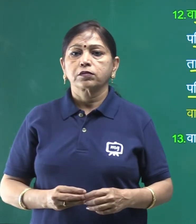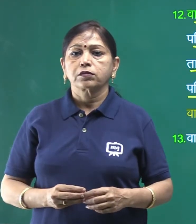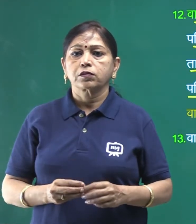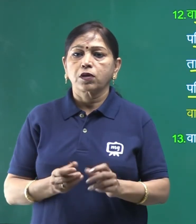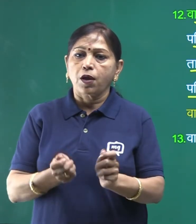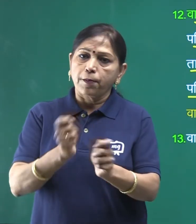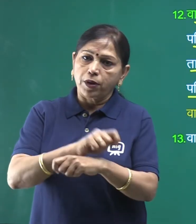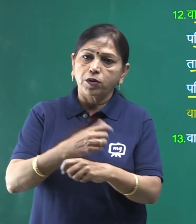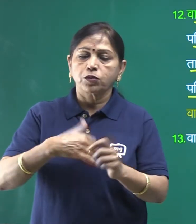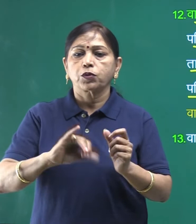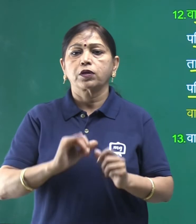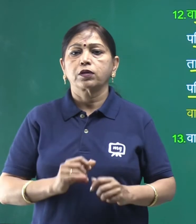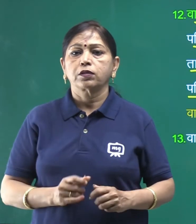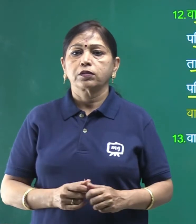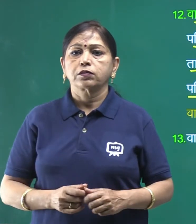परिवर्तित होने की